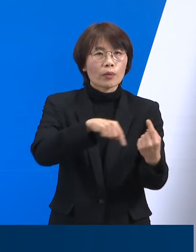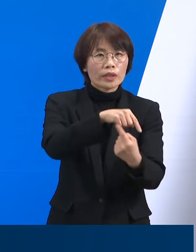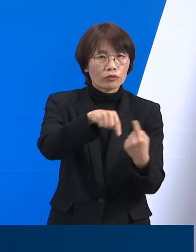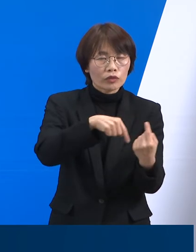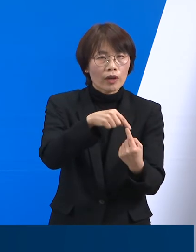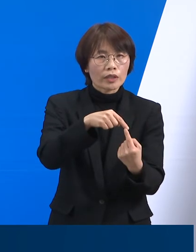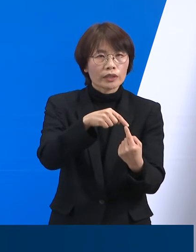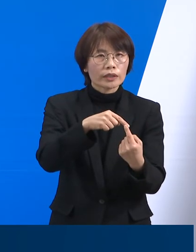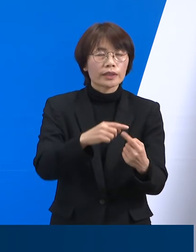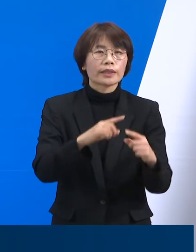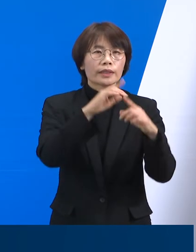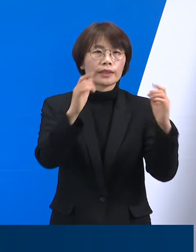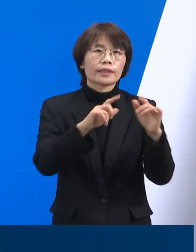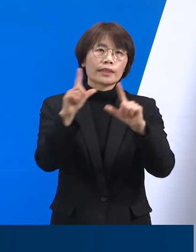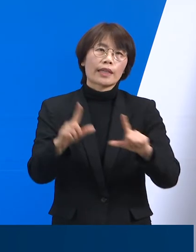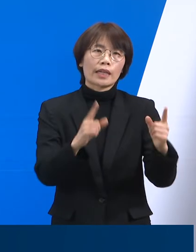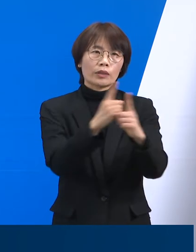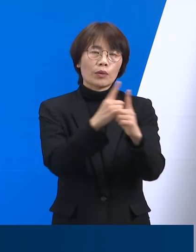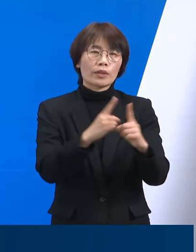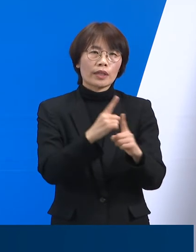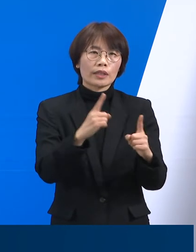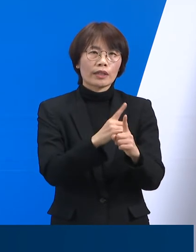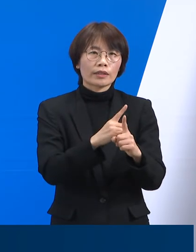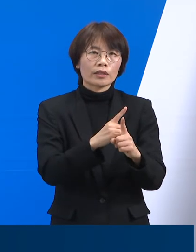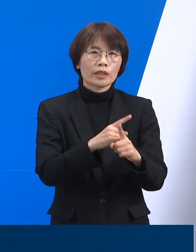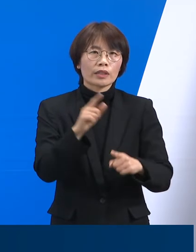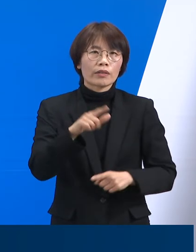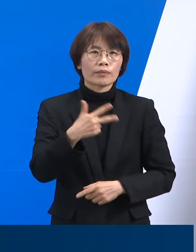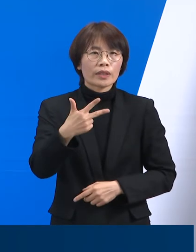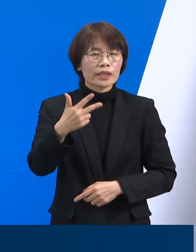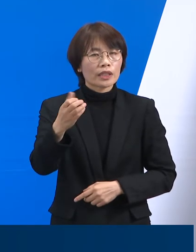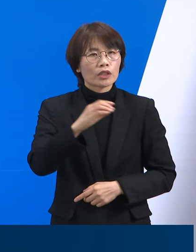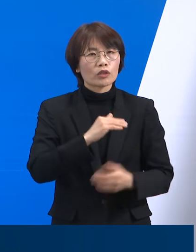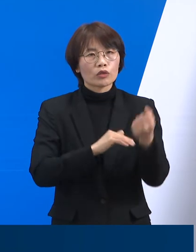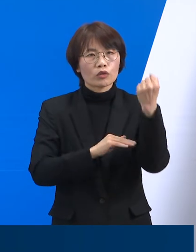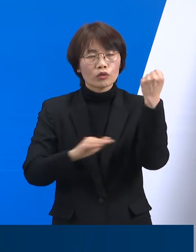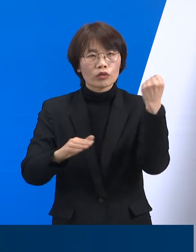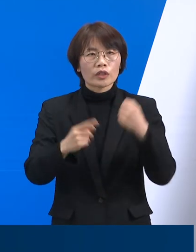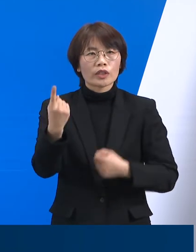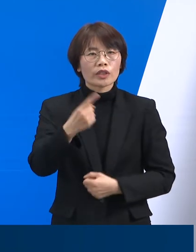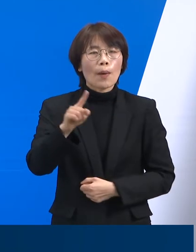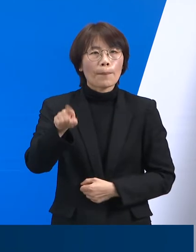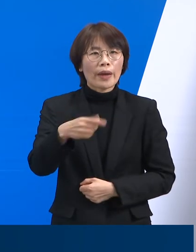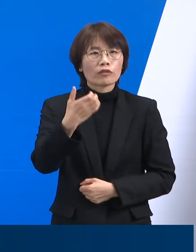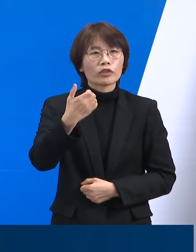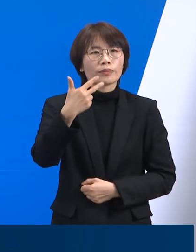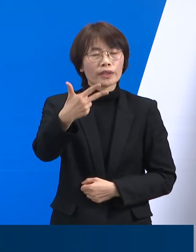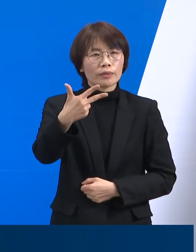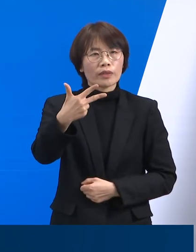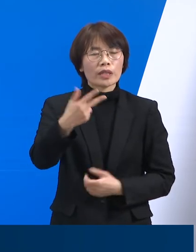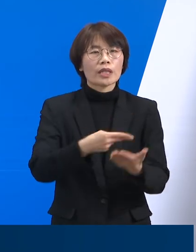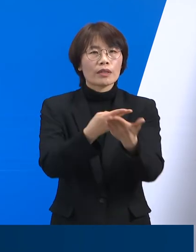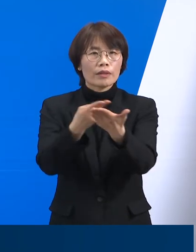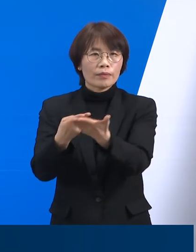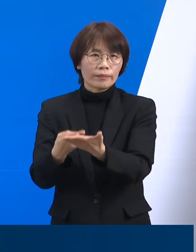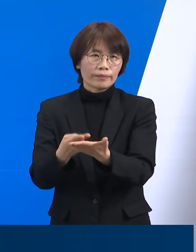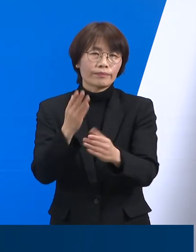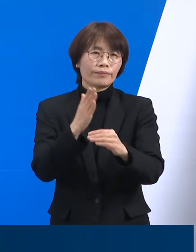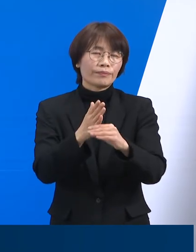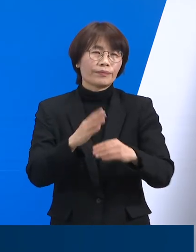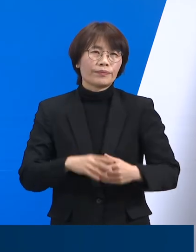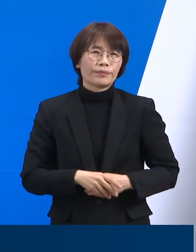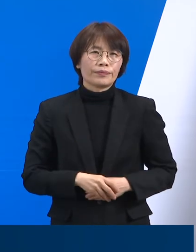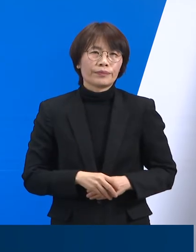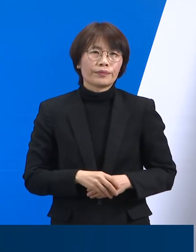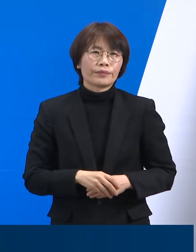총 11개 생활치료센터에는 2월 7일 18시 기준 1,197명이 입소해 있습니다.